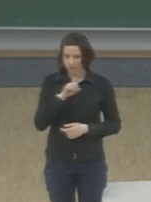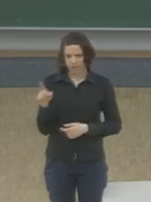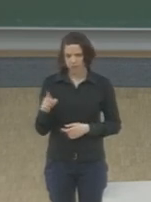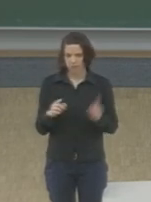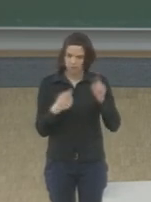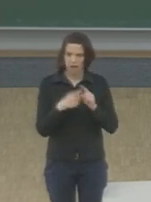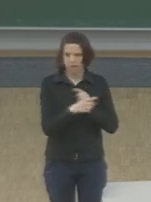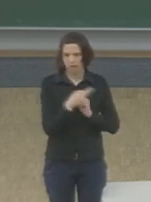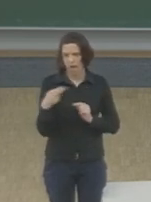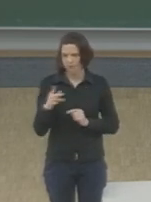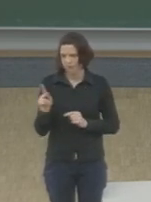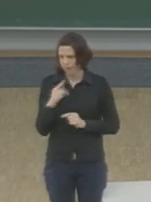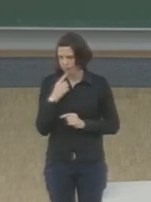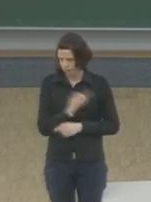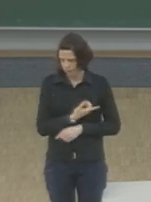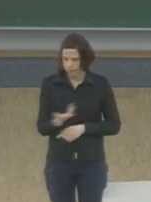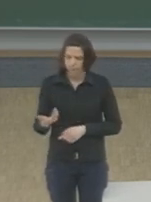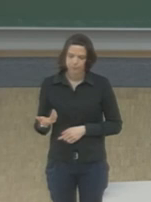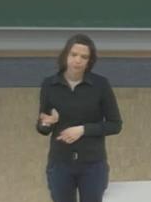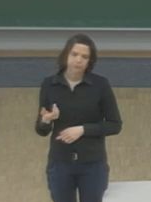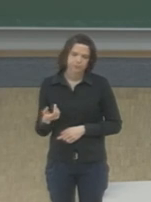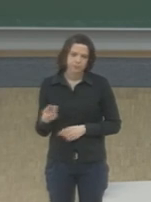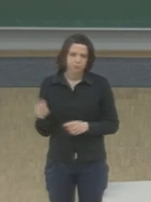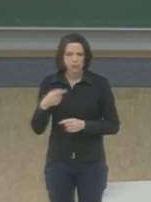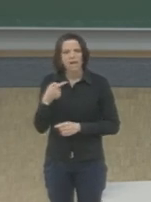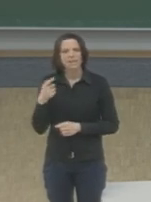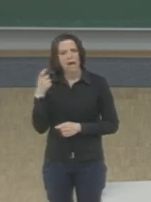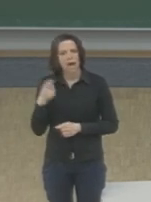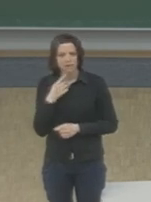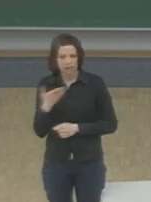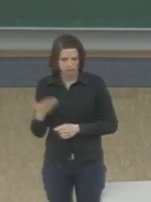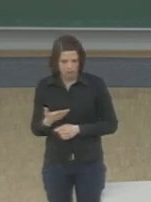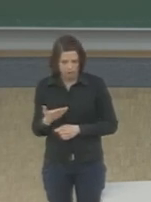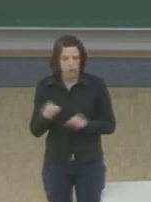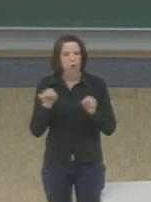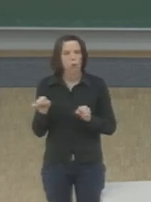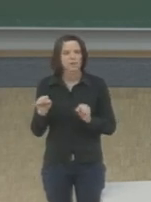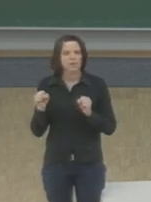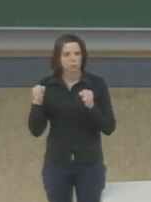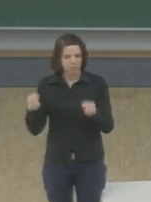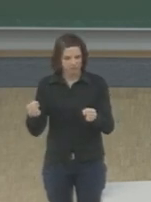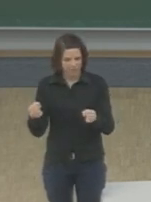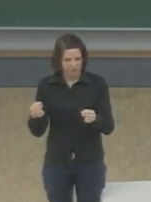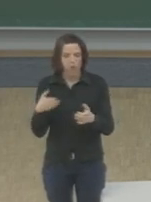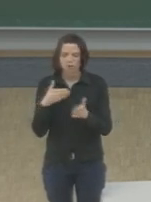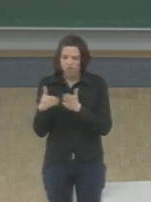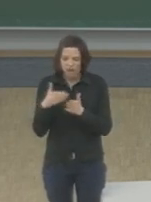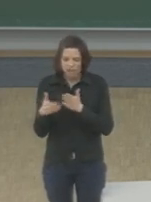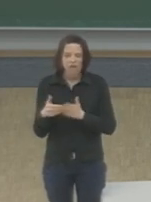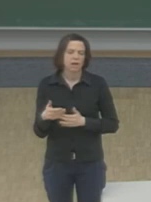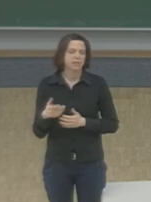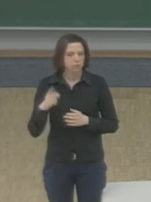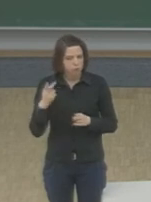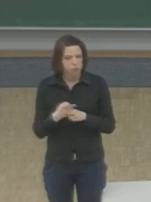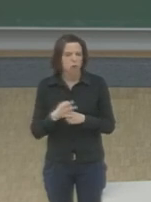Klima. Mit Gellhardt darf man noch hinzufügen, die Kompetenzbewegung vertraut auch weiterhin auf die von McLellan